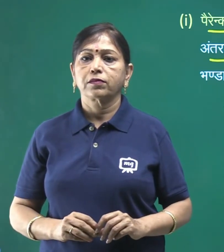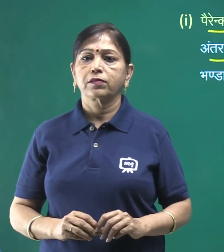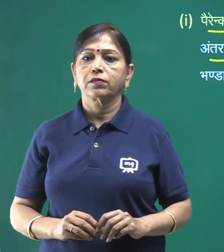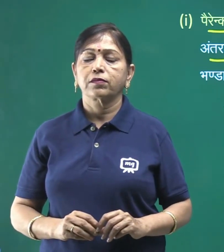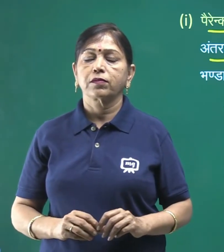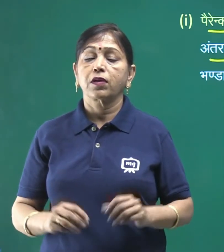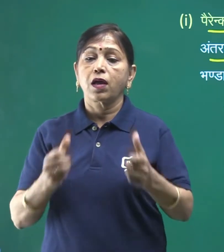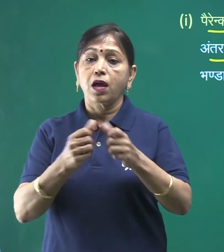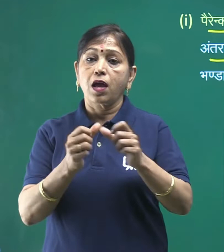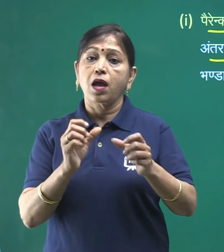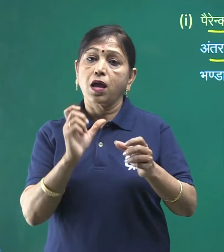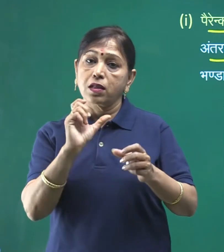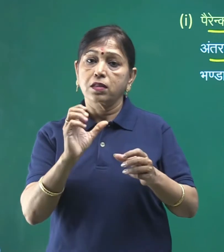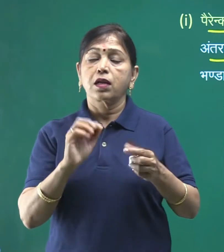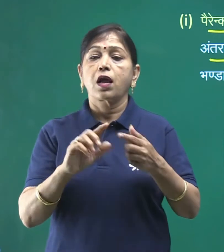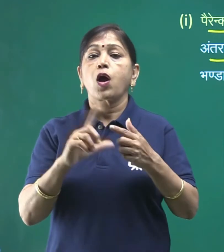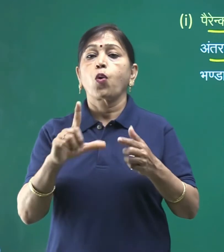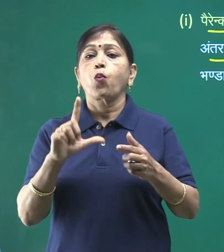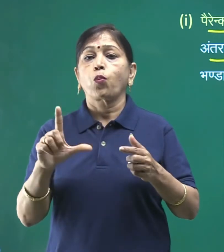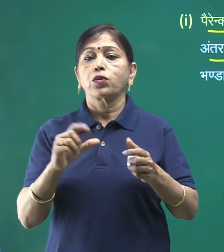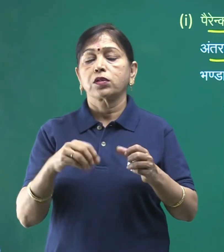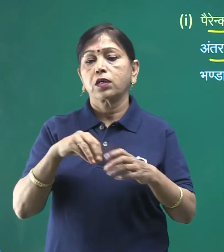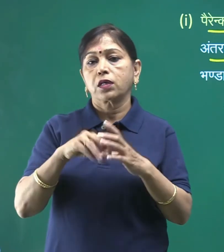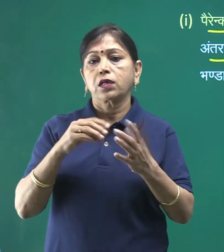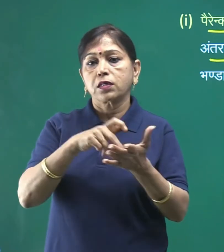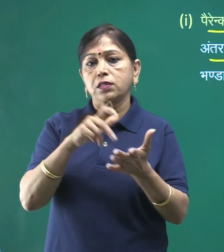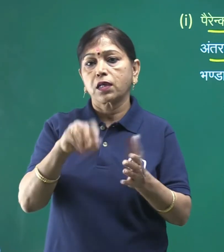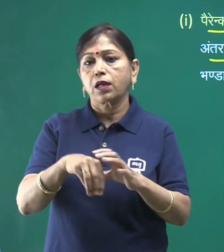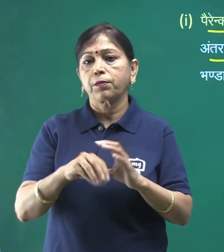अंतराकोशिक स्थान में